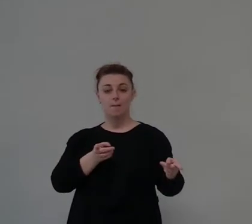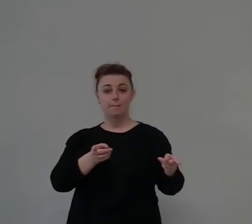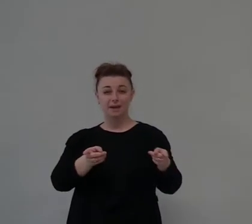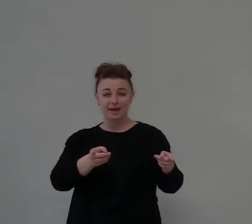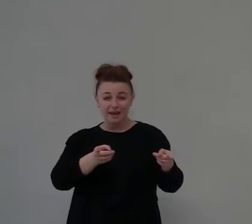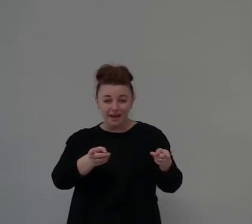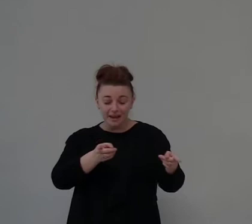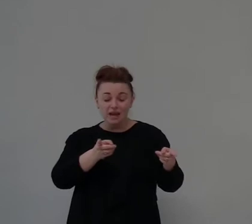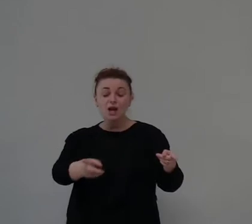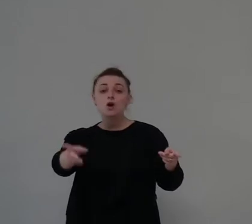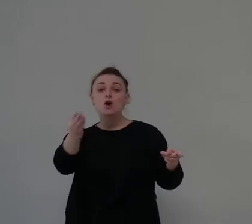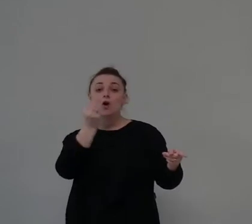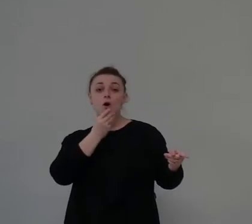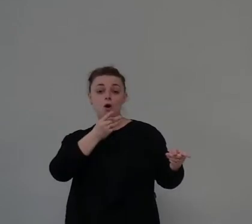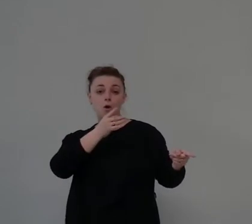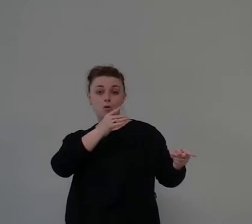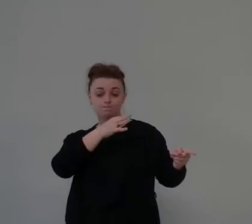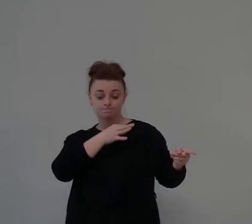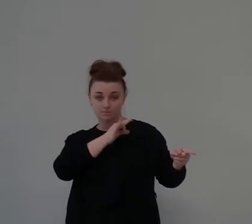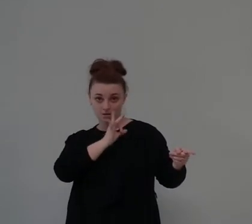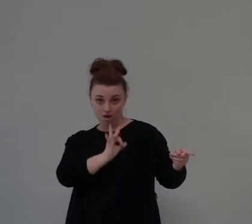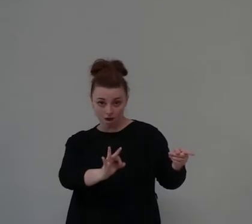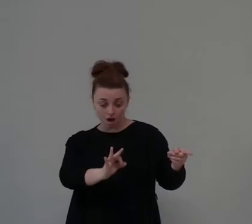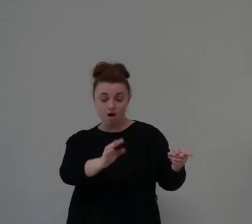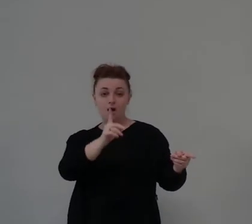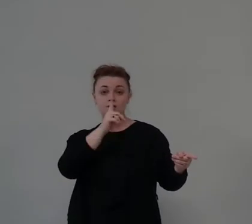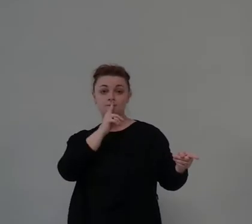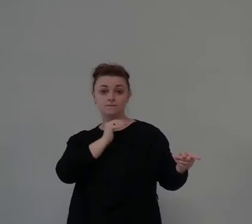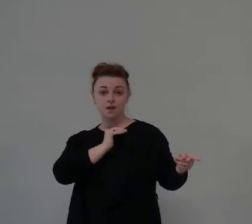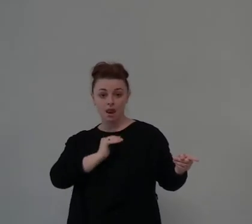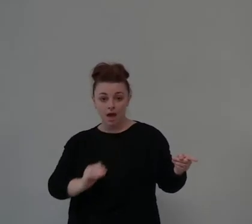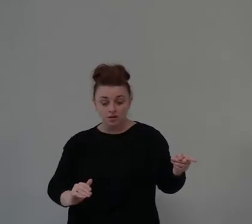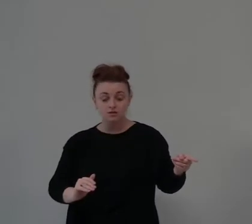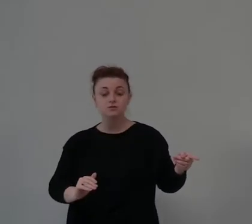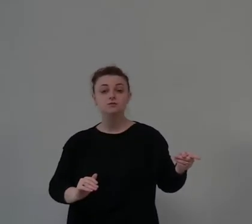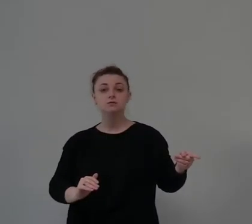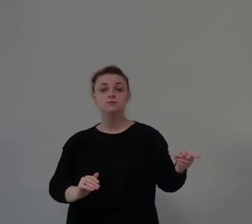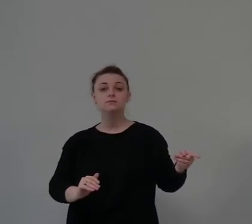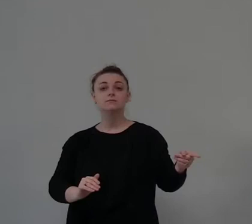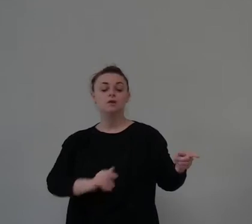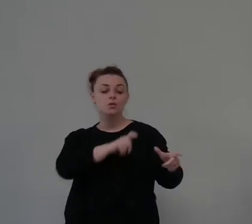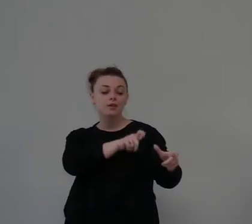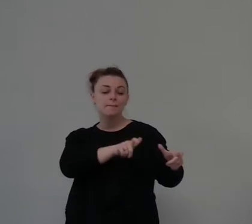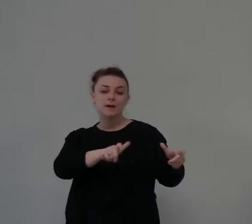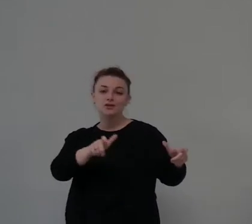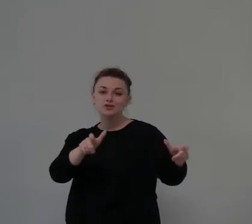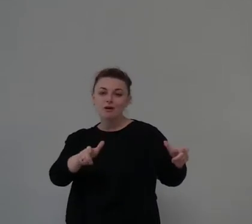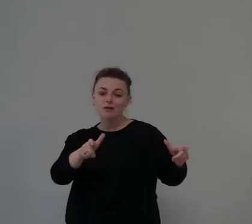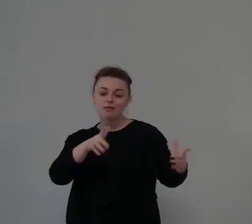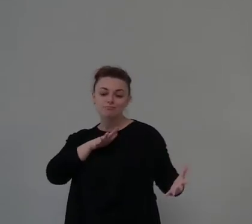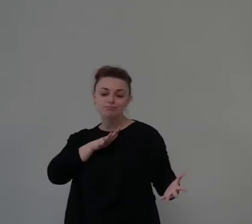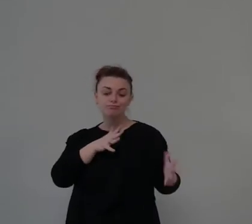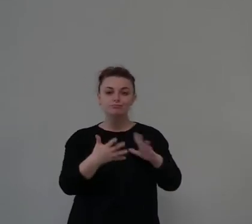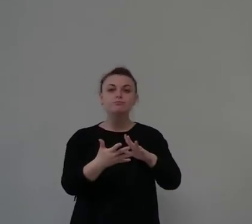di digiuno e di silenzio che portava poi i battezzanti, che erano chiamati competentes, cioè coloro che